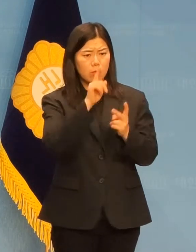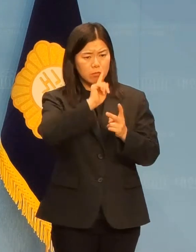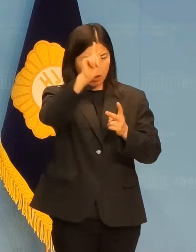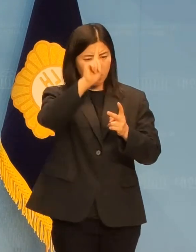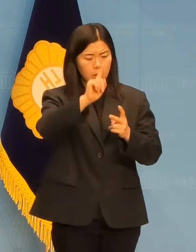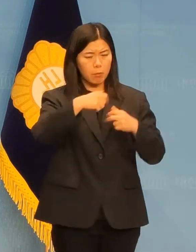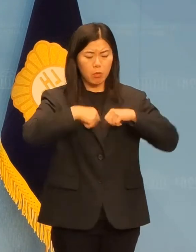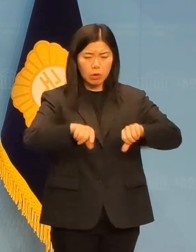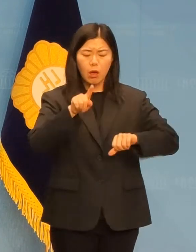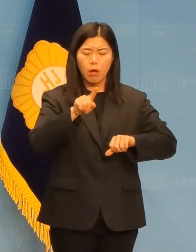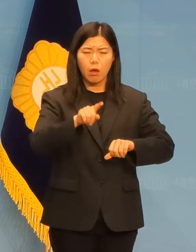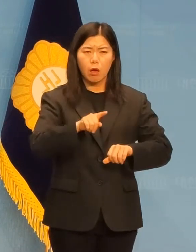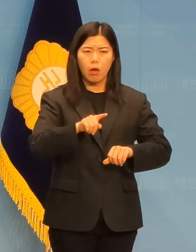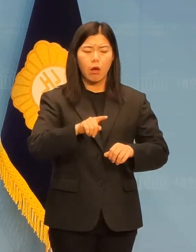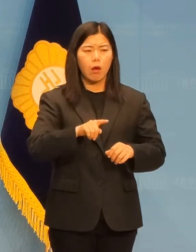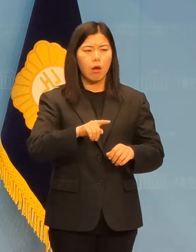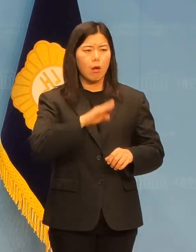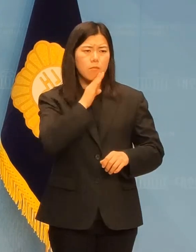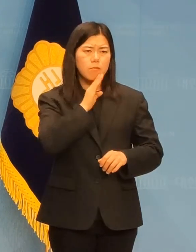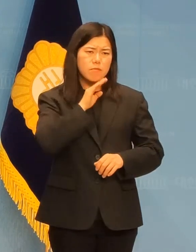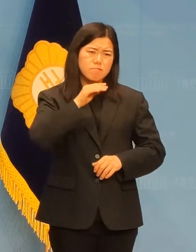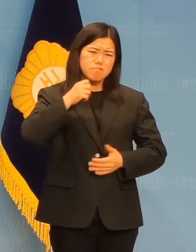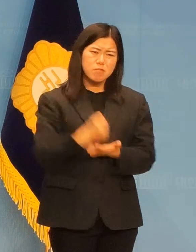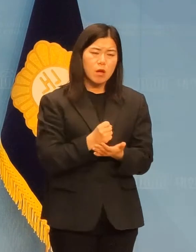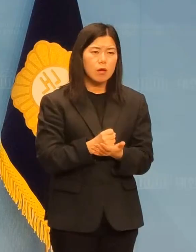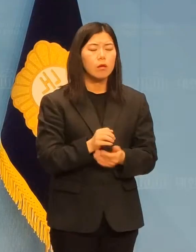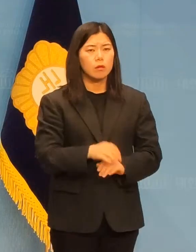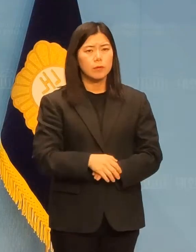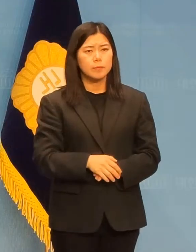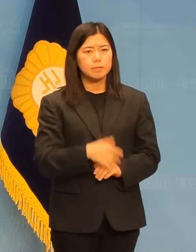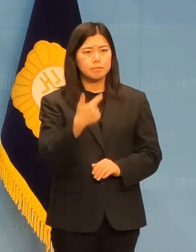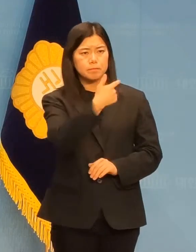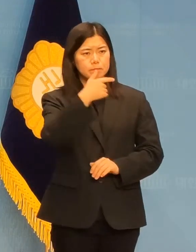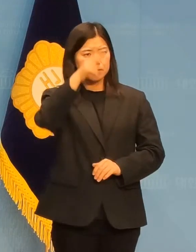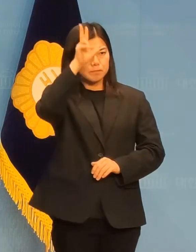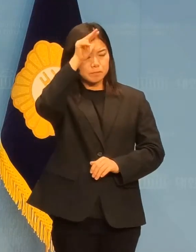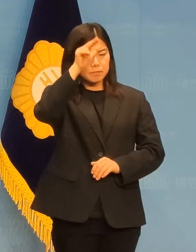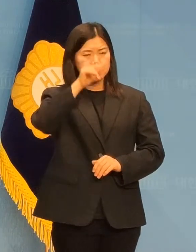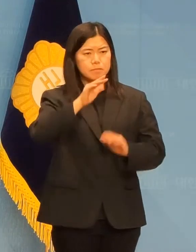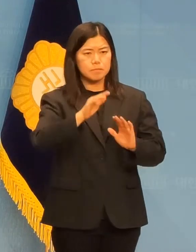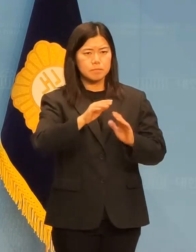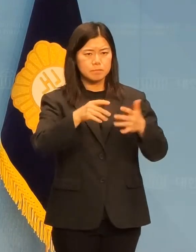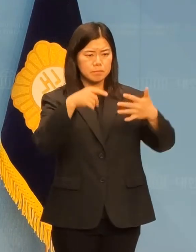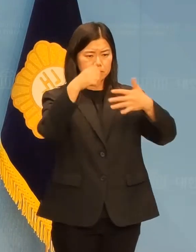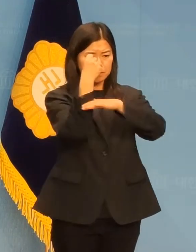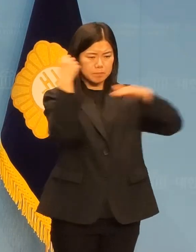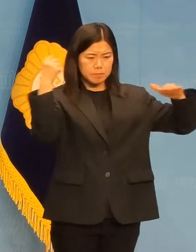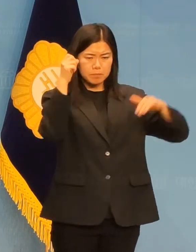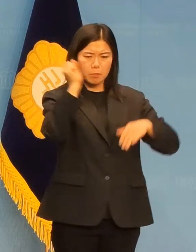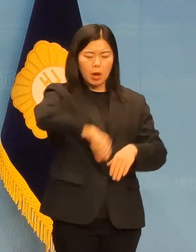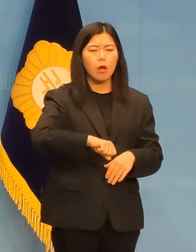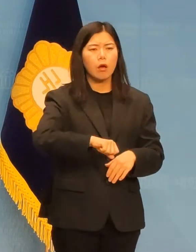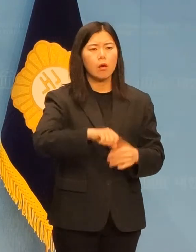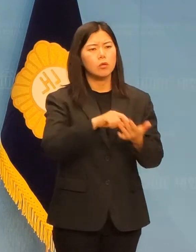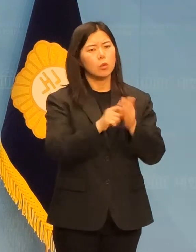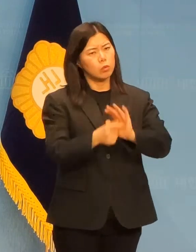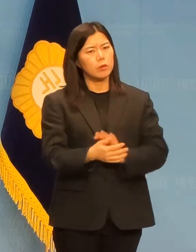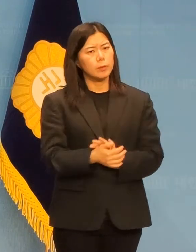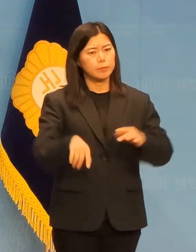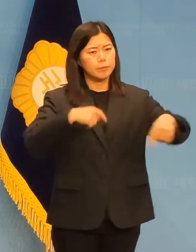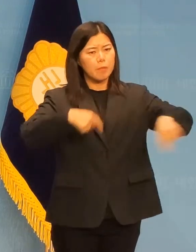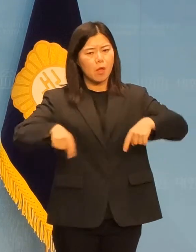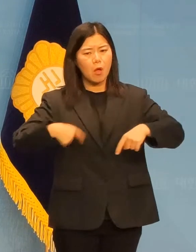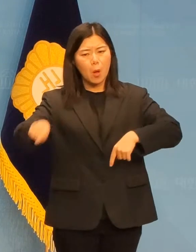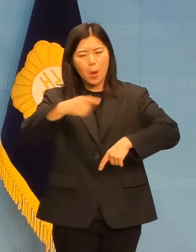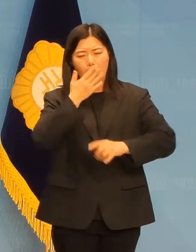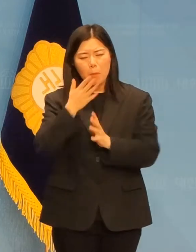대해서 강력히 질타하고 이에 대해서 대검 예규를 어기면서까지 정치권과 한